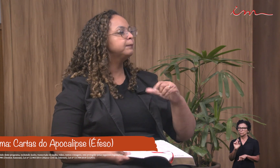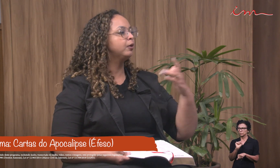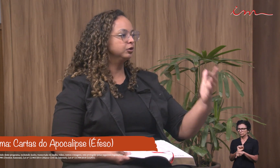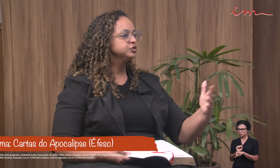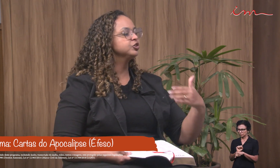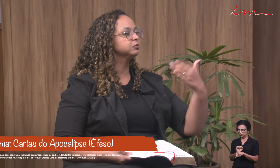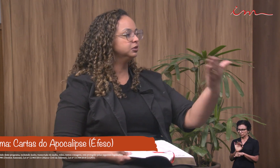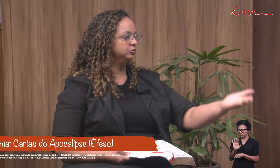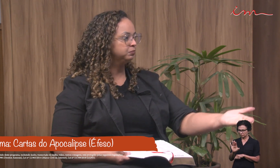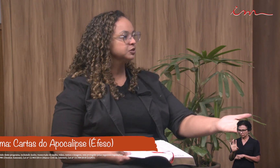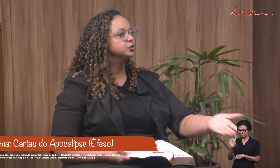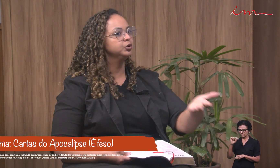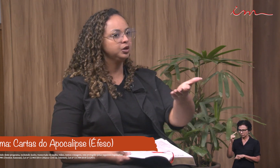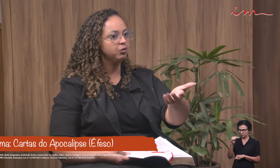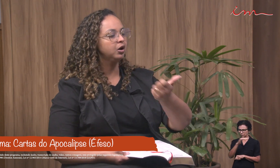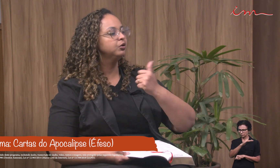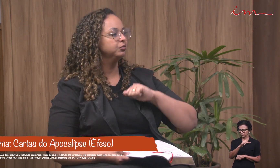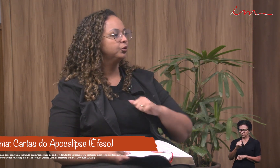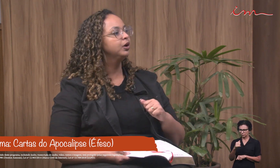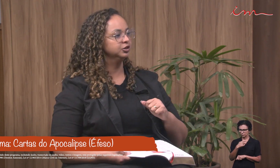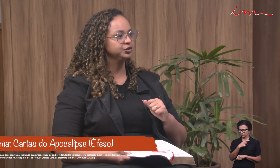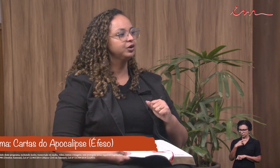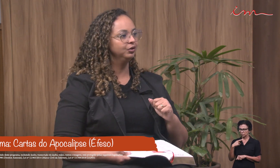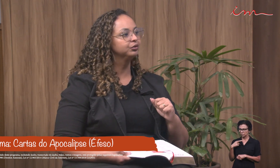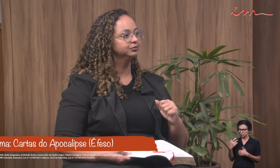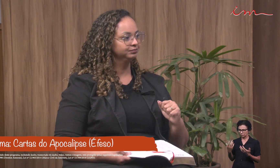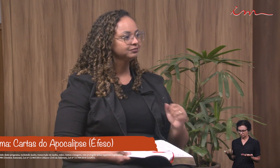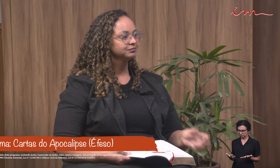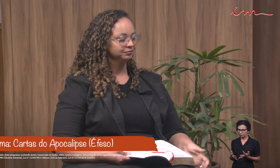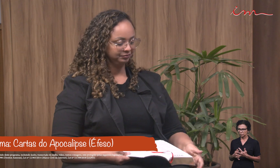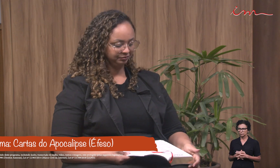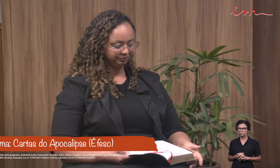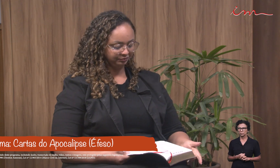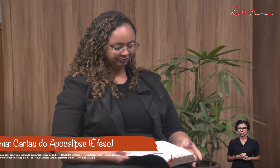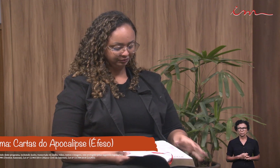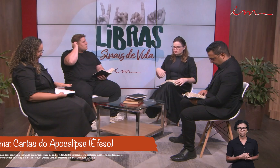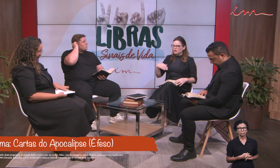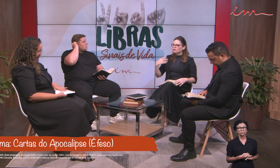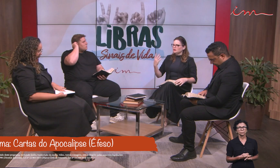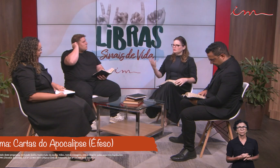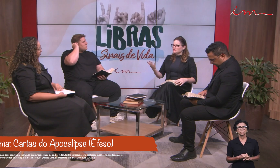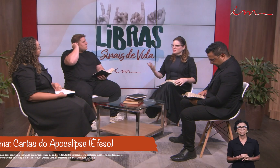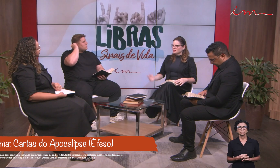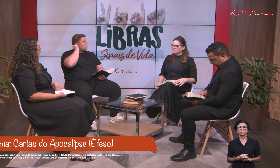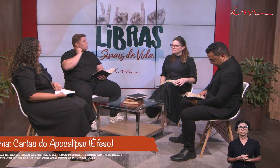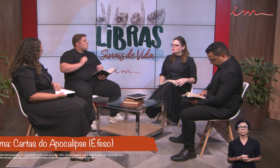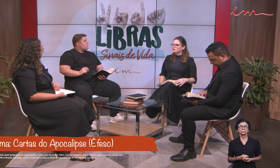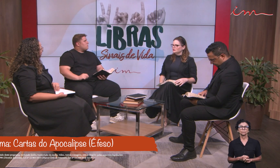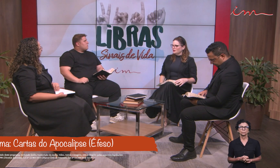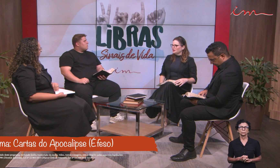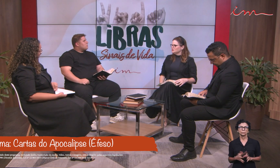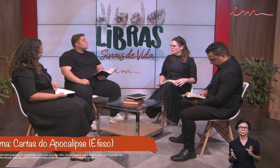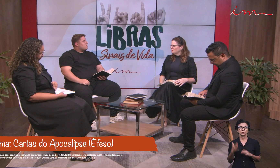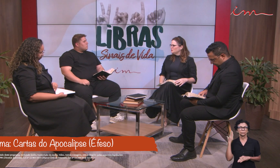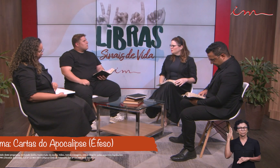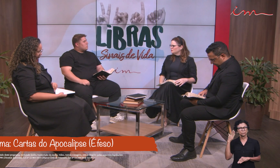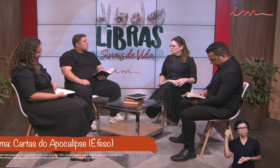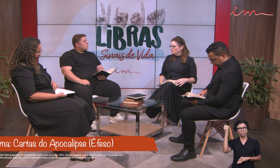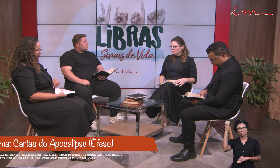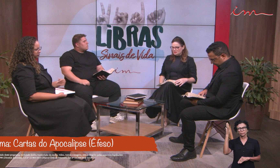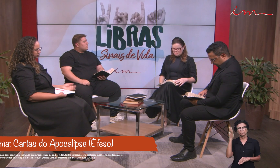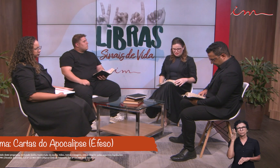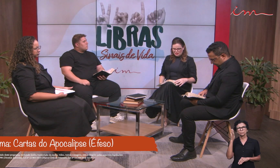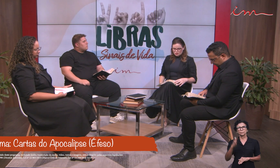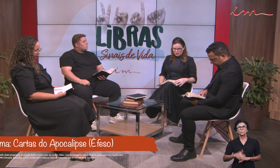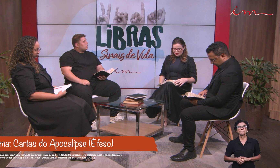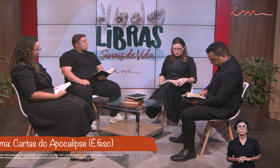e após chama o pastor, igual o Alan já falou. É, porque a revelação é no decorrer da mensagem, Sim. né? Quem está ali pregando, ele